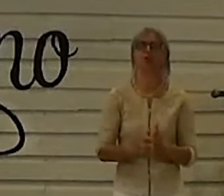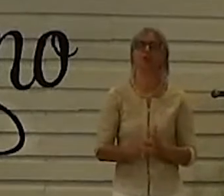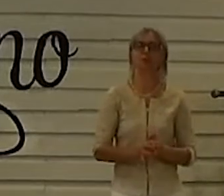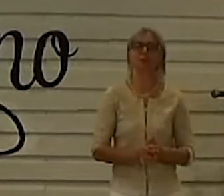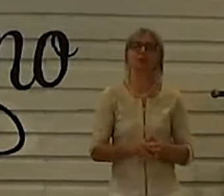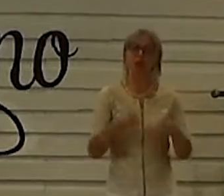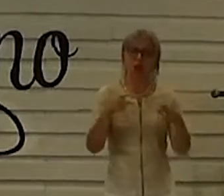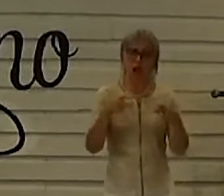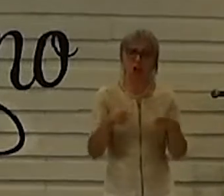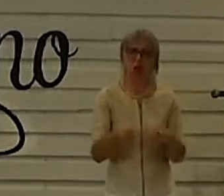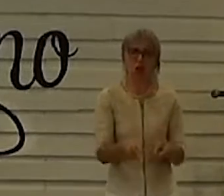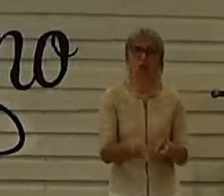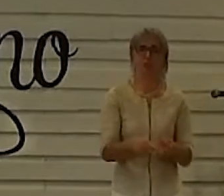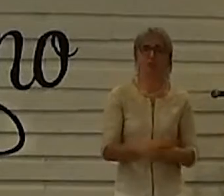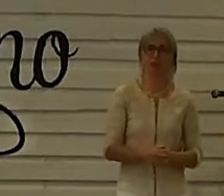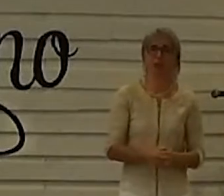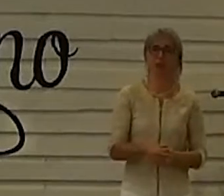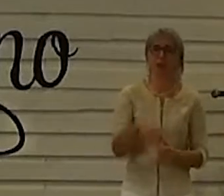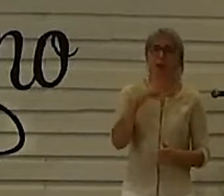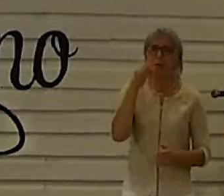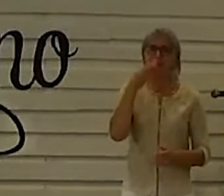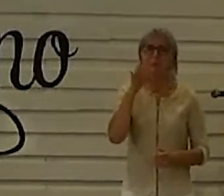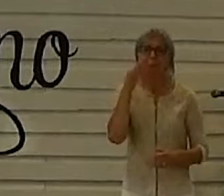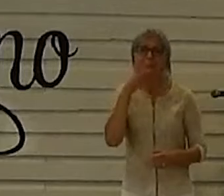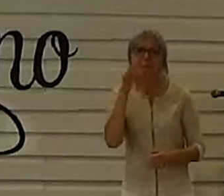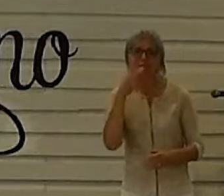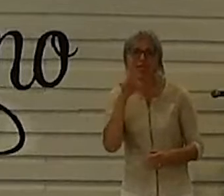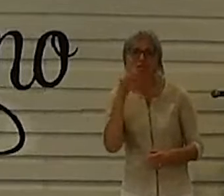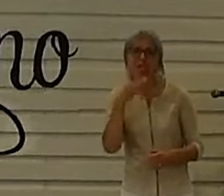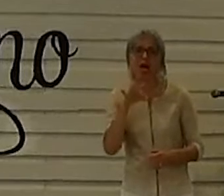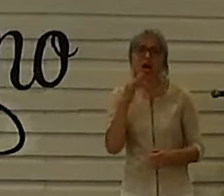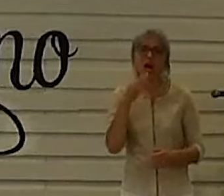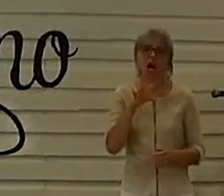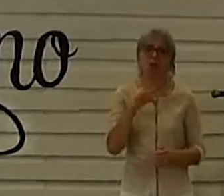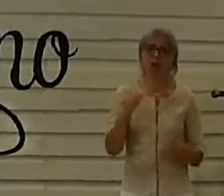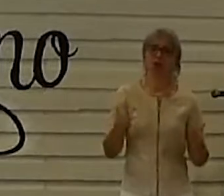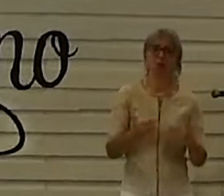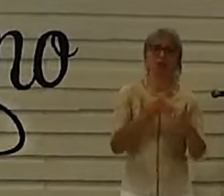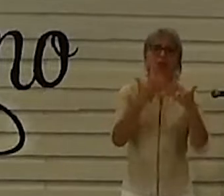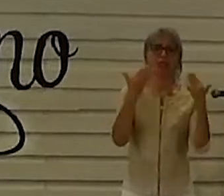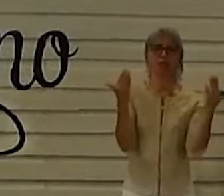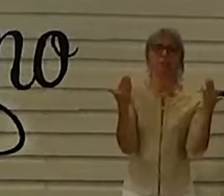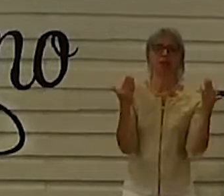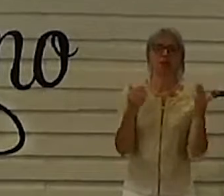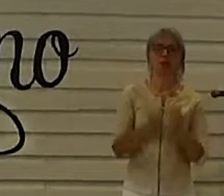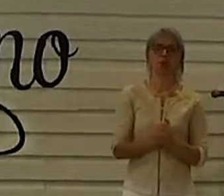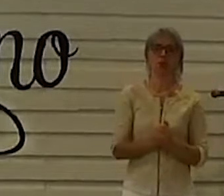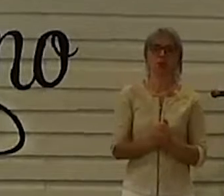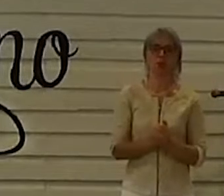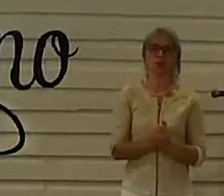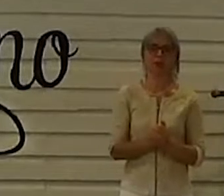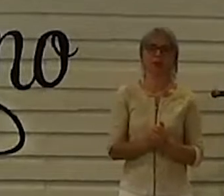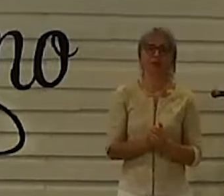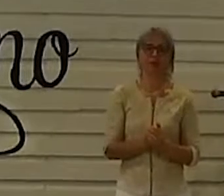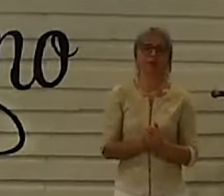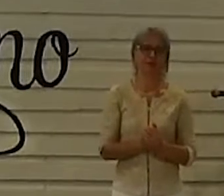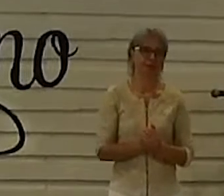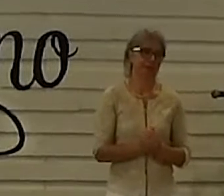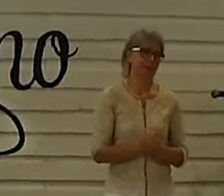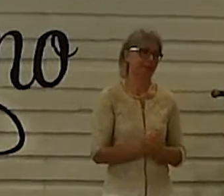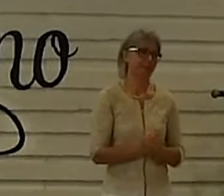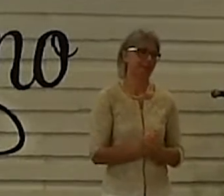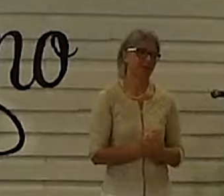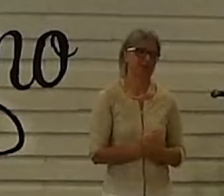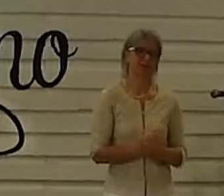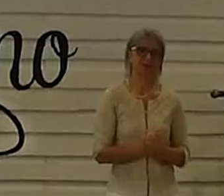Bene, accomodatevi, questo messaggio della parola di Dio, questa mattina la predicazione non